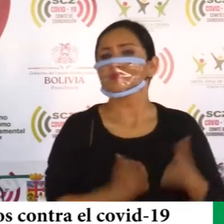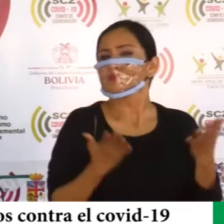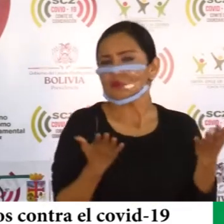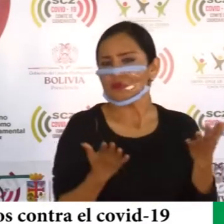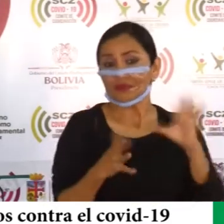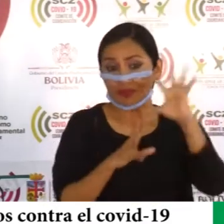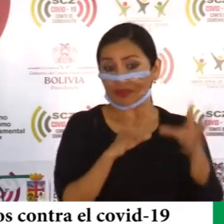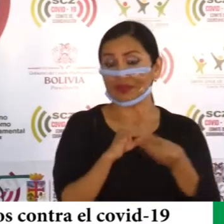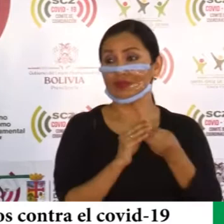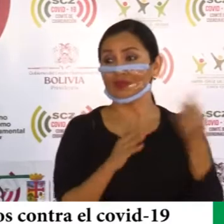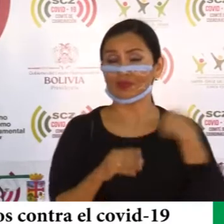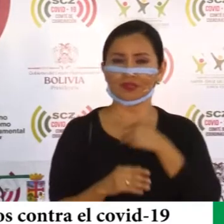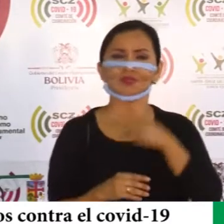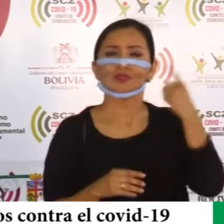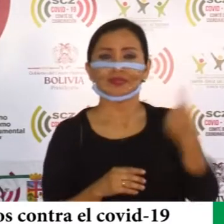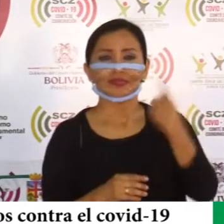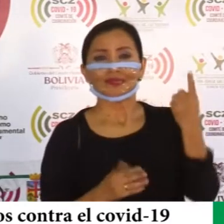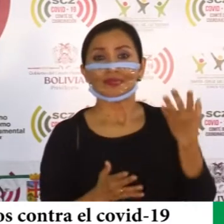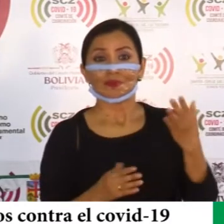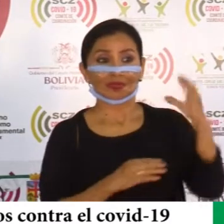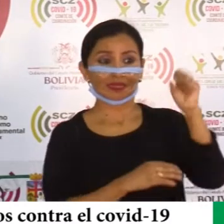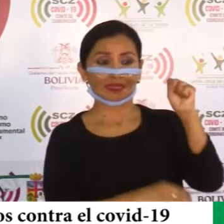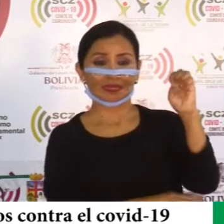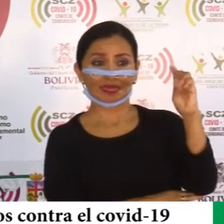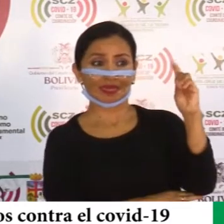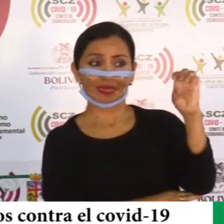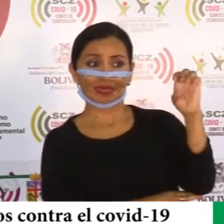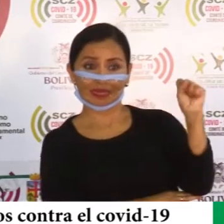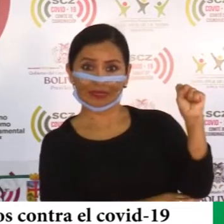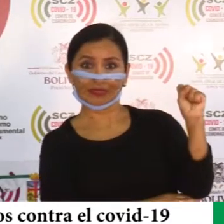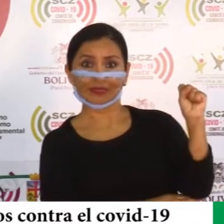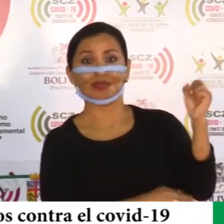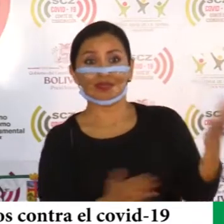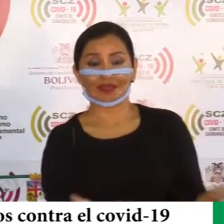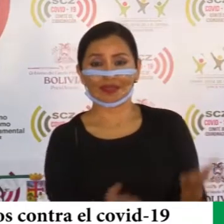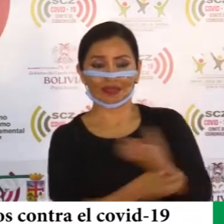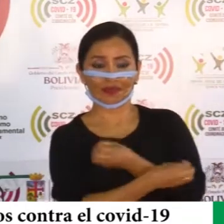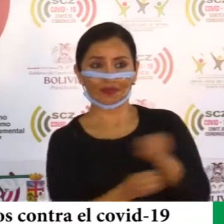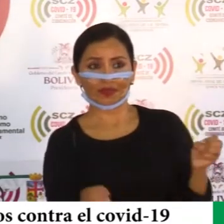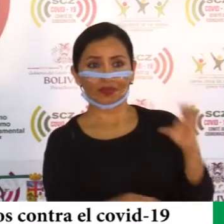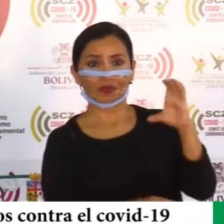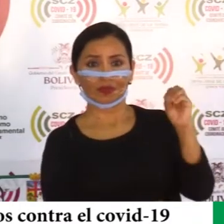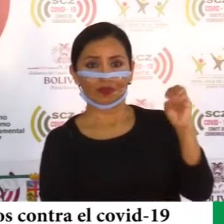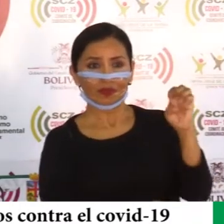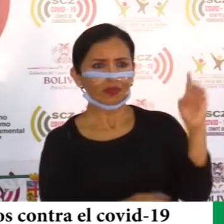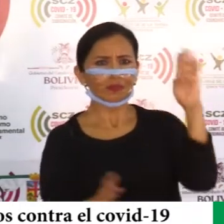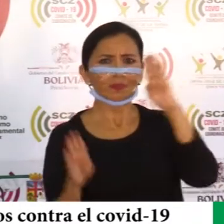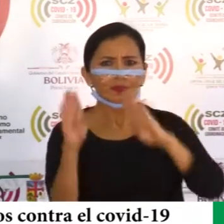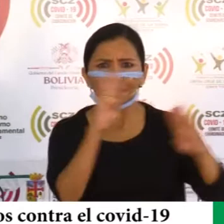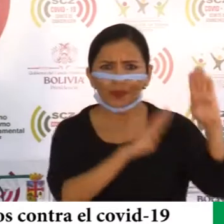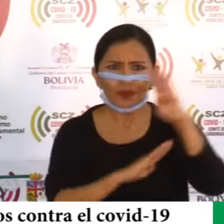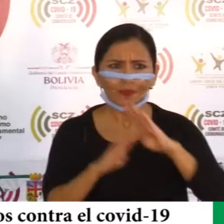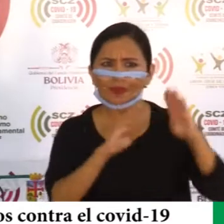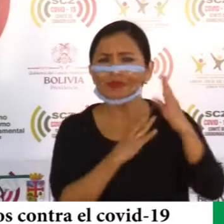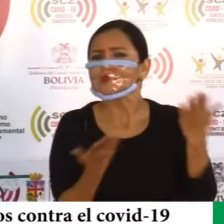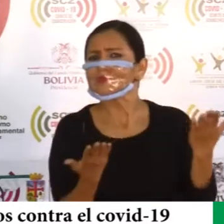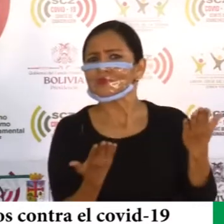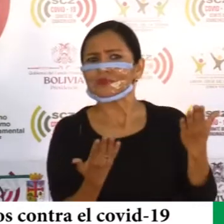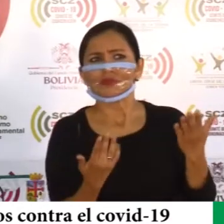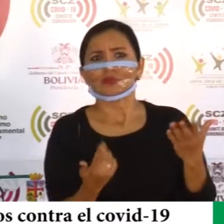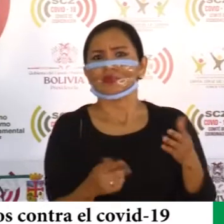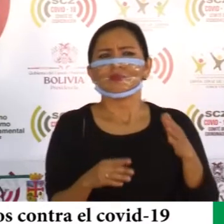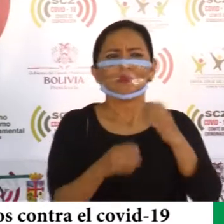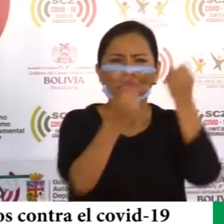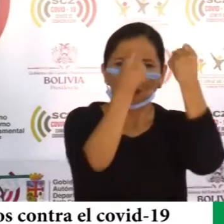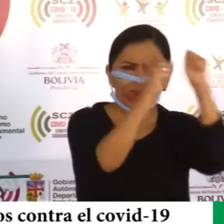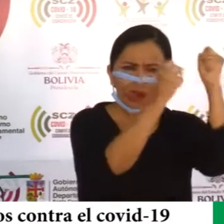a complementar lo que venimos repitiendo tanto desde el SEDE, desde el COET, el autocuidado, la preocupación que tenemos nosotros frente a la